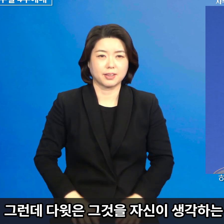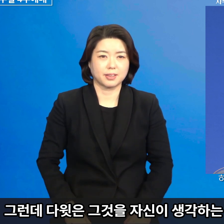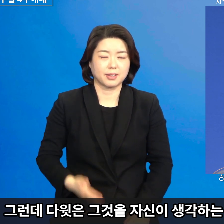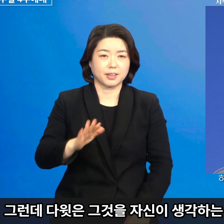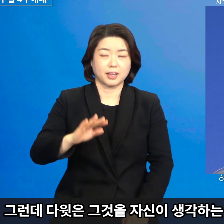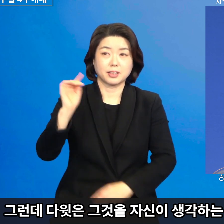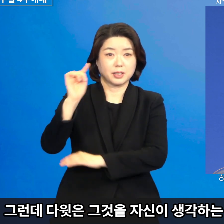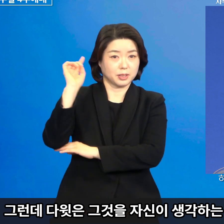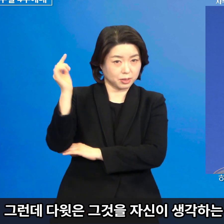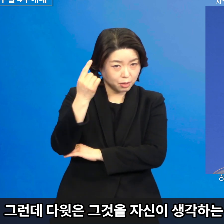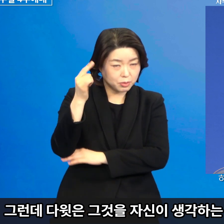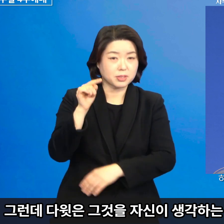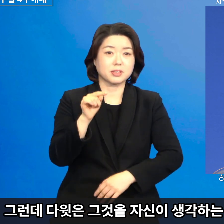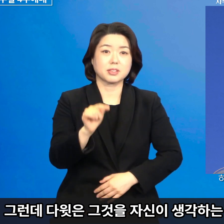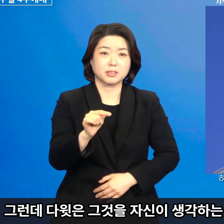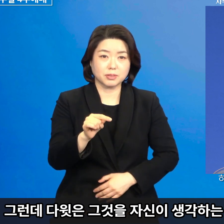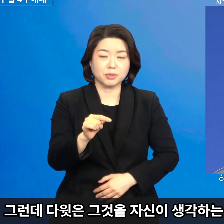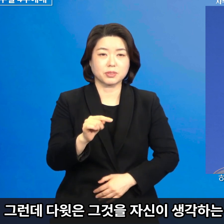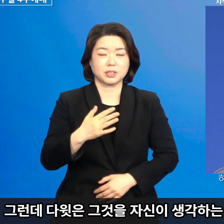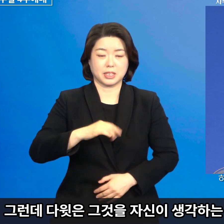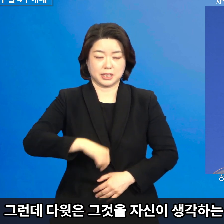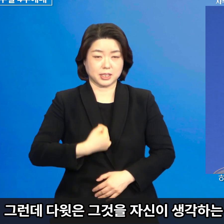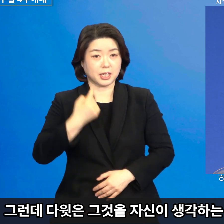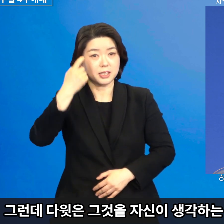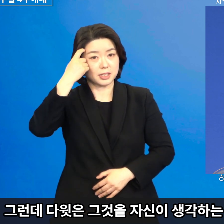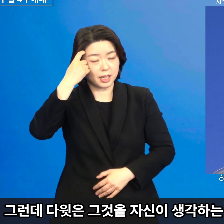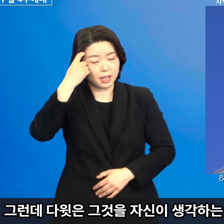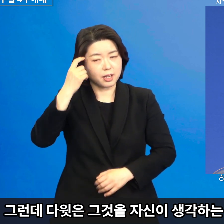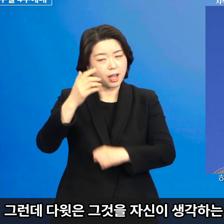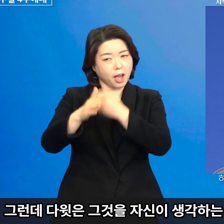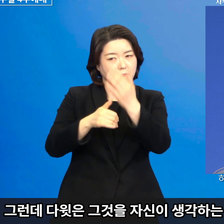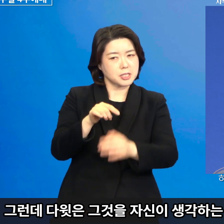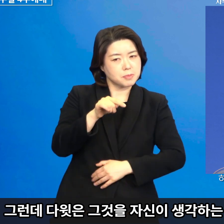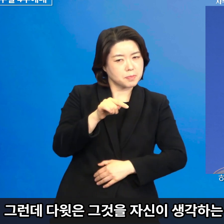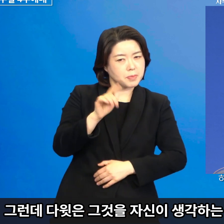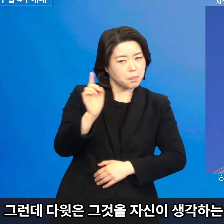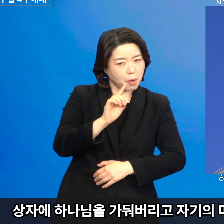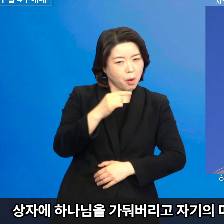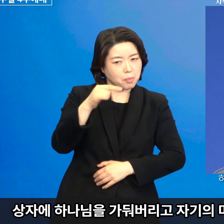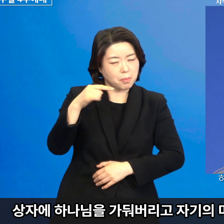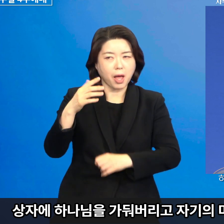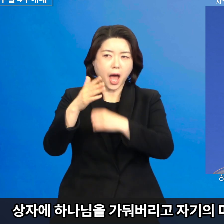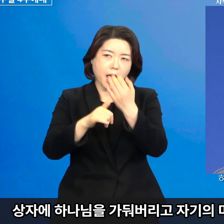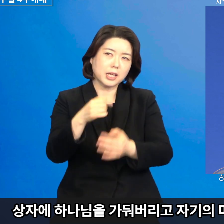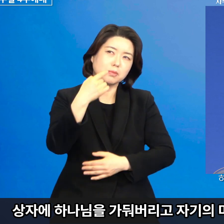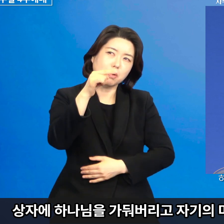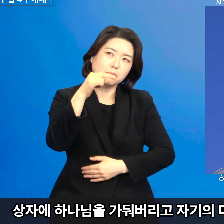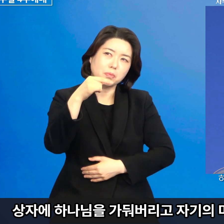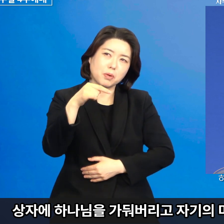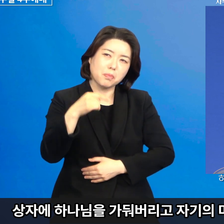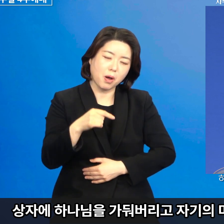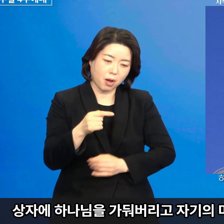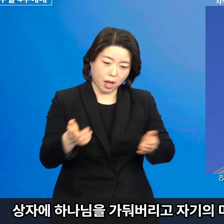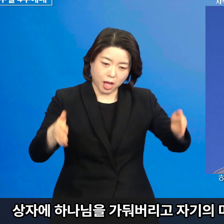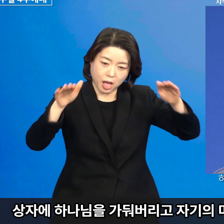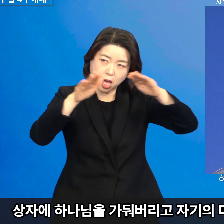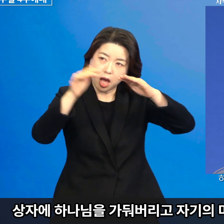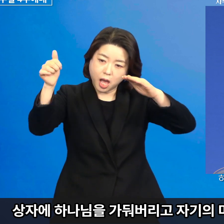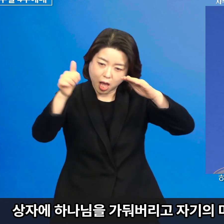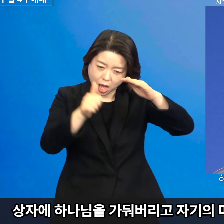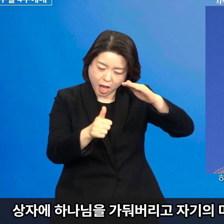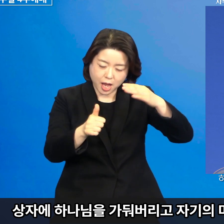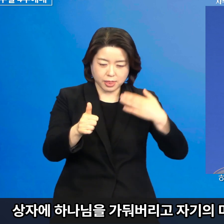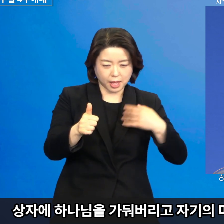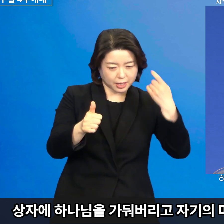다윗은 그것을 자신이 생각하는 하나님이 이런 분이야 라고 생각하고 상자에 하나님을